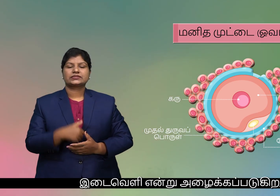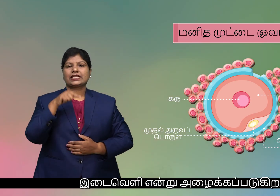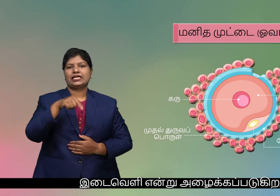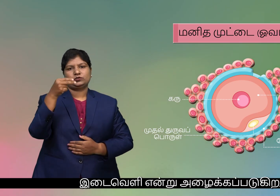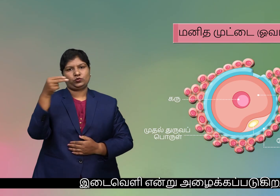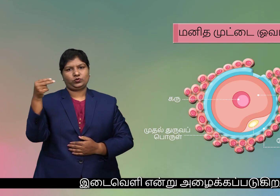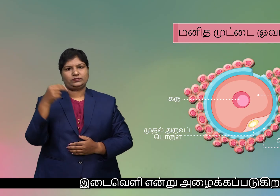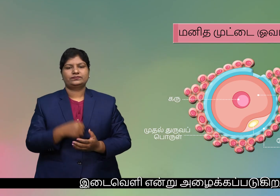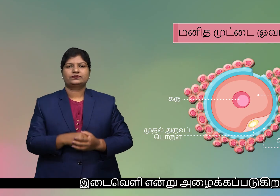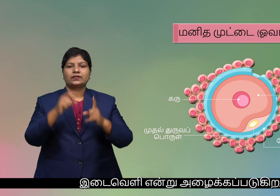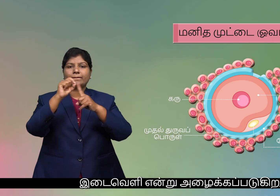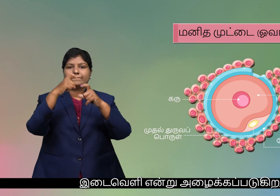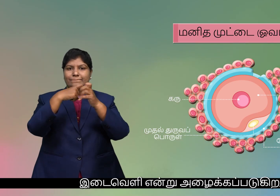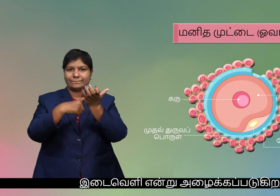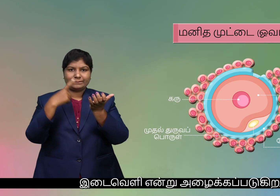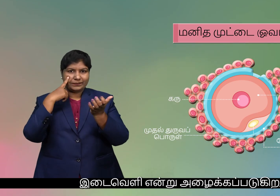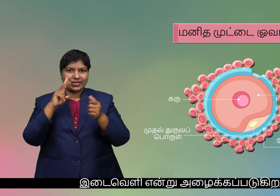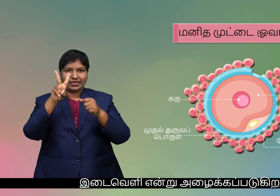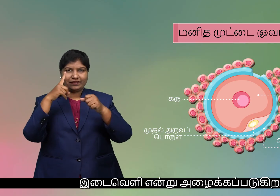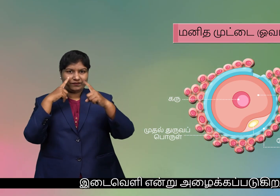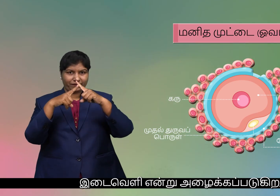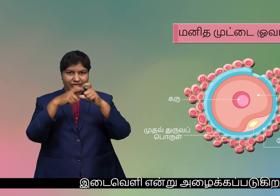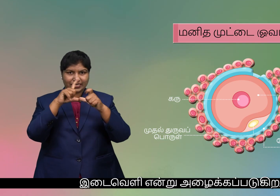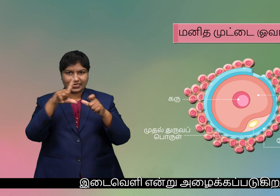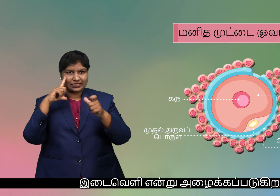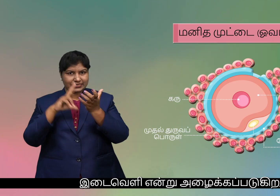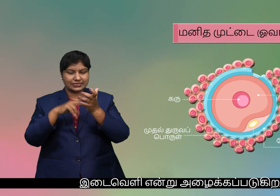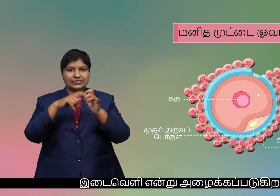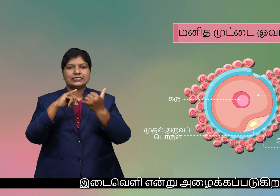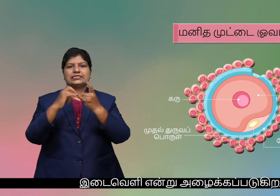பெரிவிடலைன் இடைவெளி என்று அழைக்கப்படுகிறது.